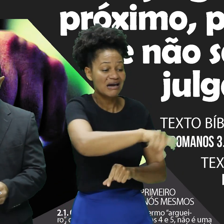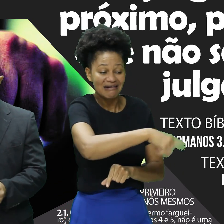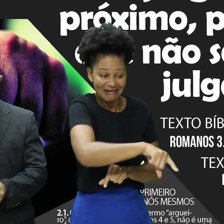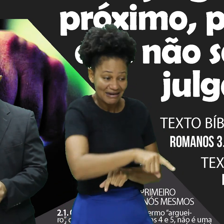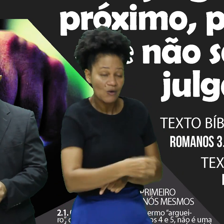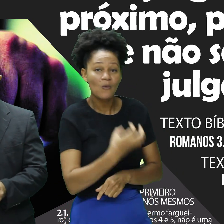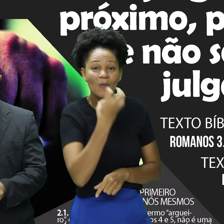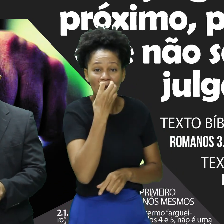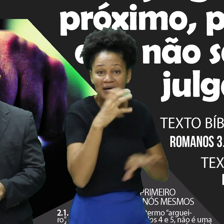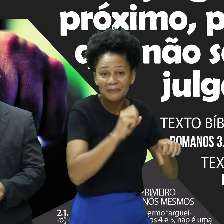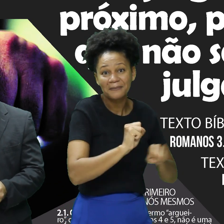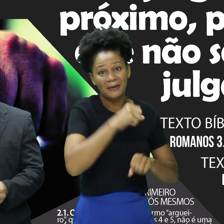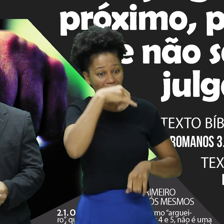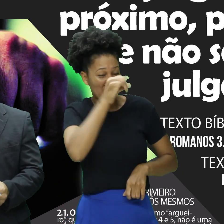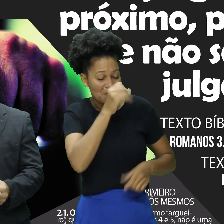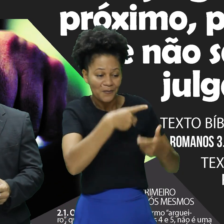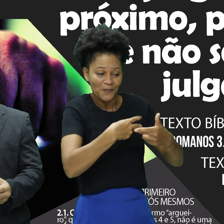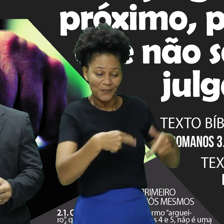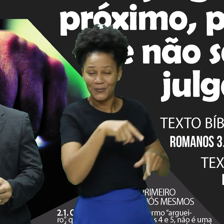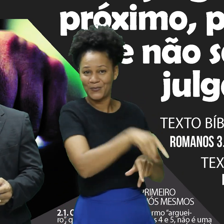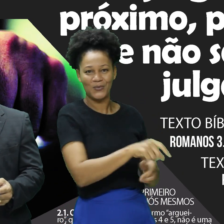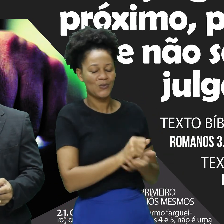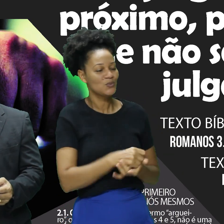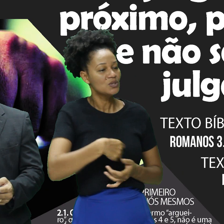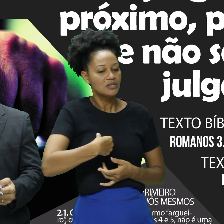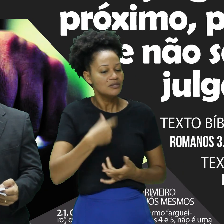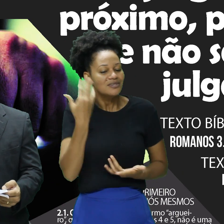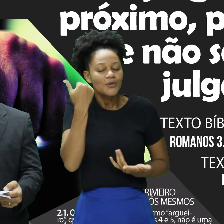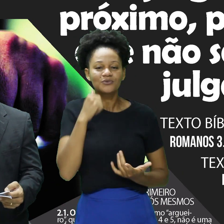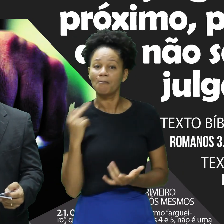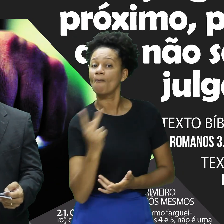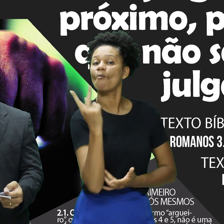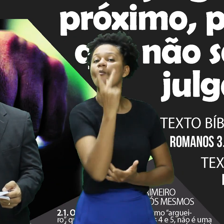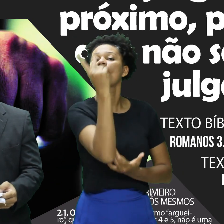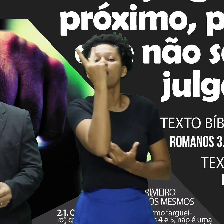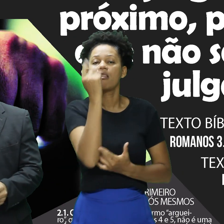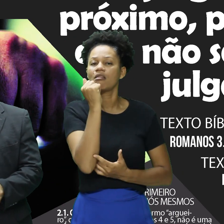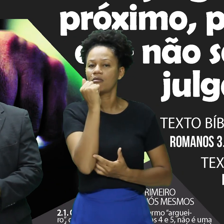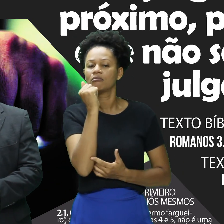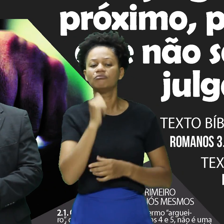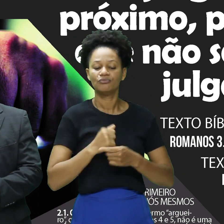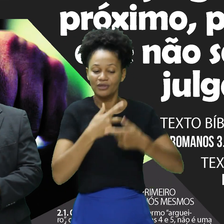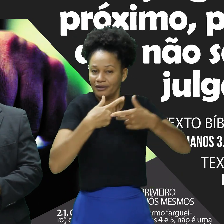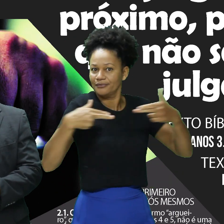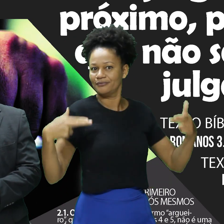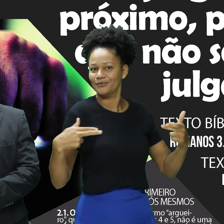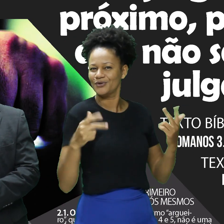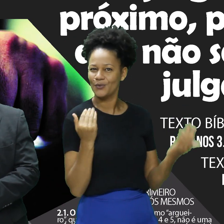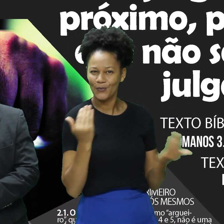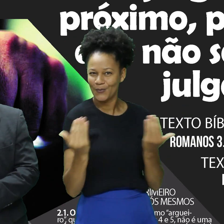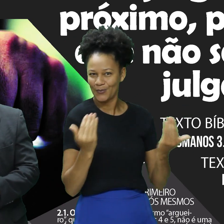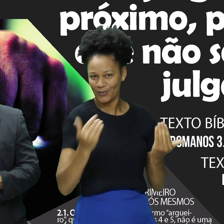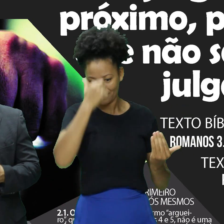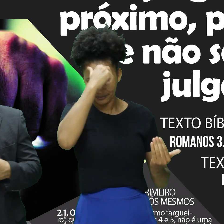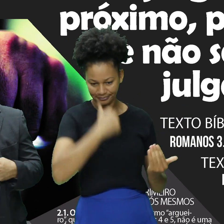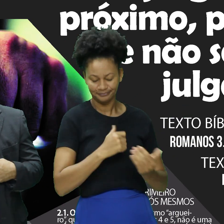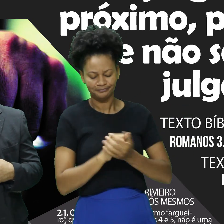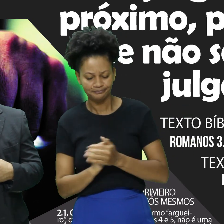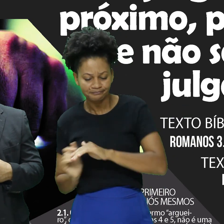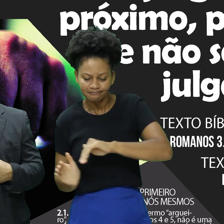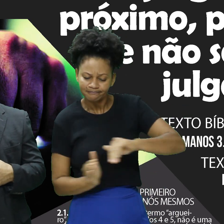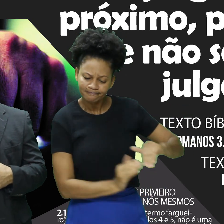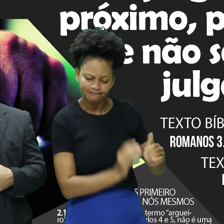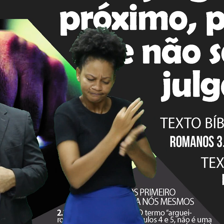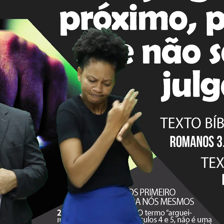Bom, é interessante esse texto e nós vamos entender por que Jesus ensina os